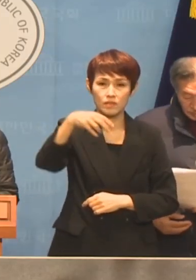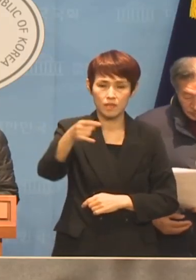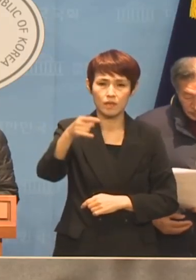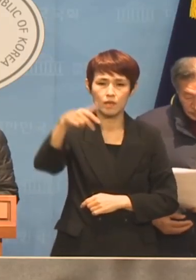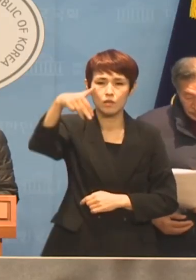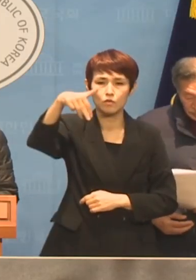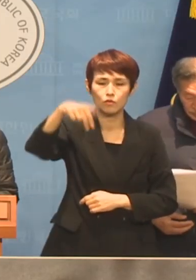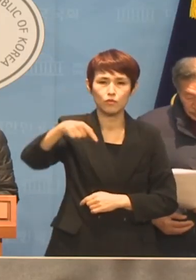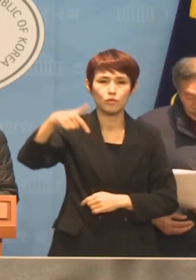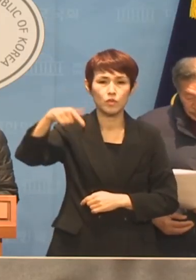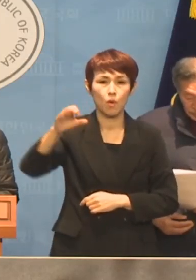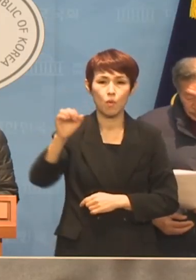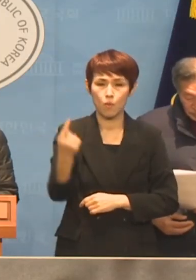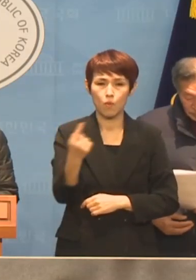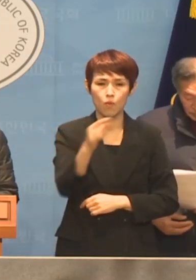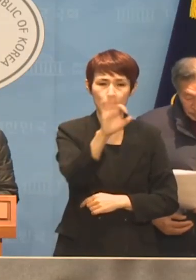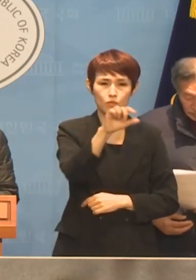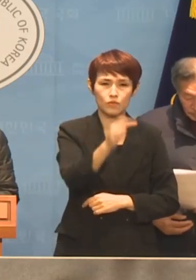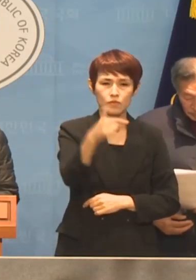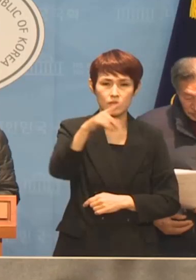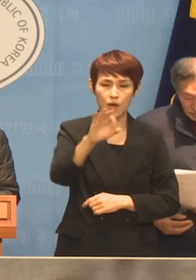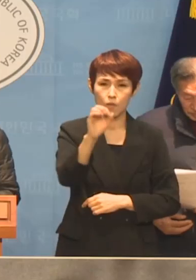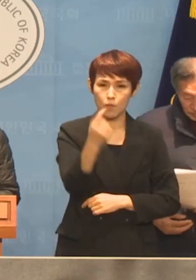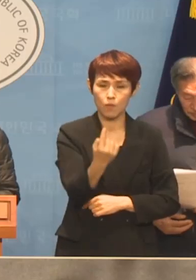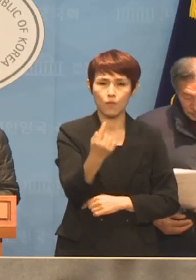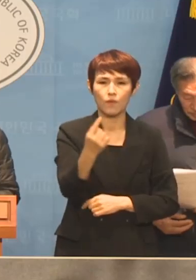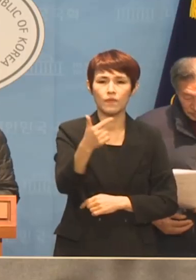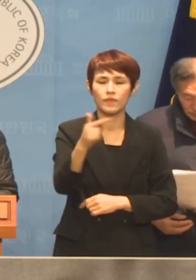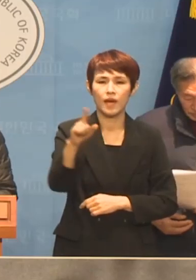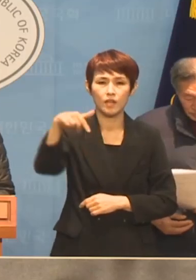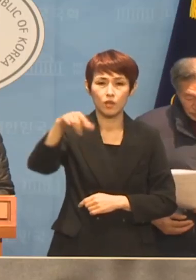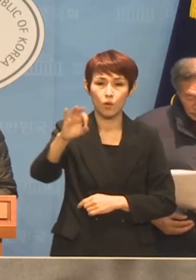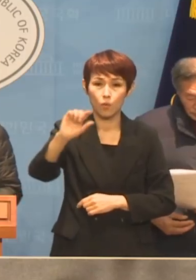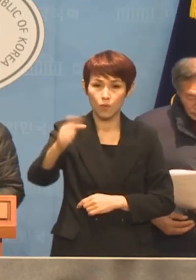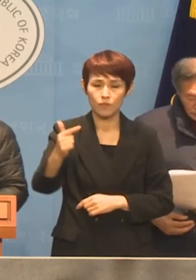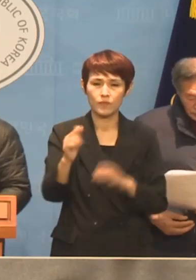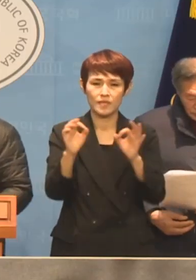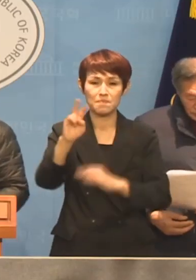윤상현, 나경원, 김민전을 제명하라.